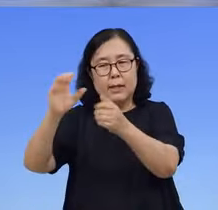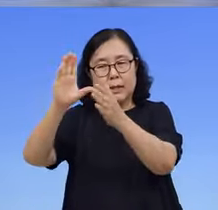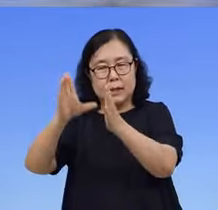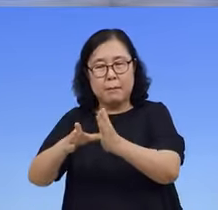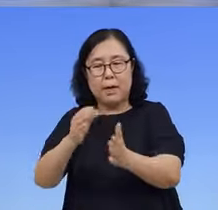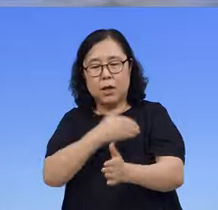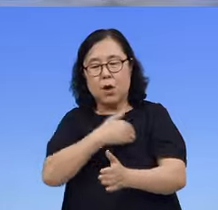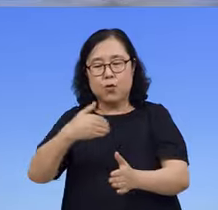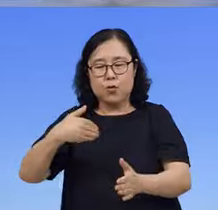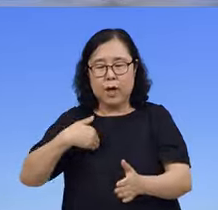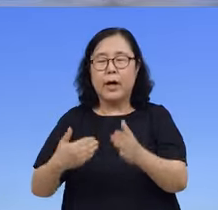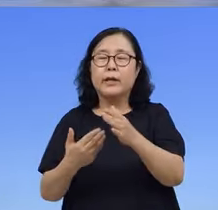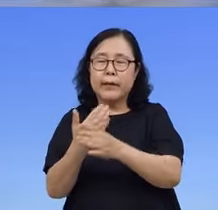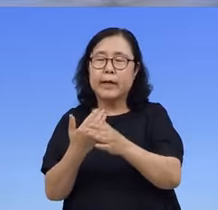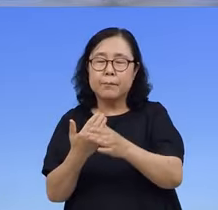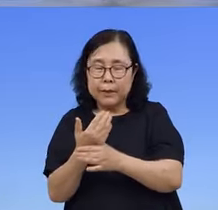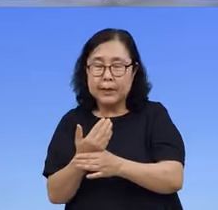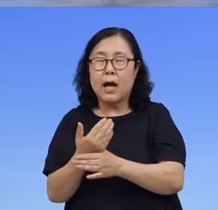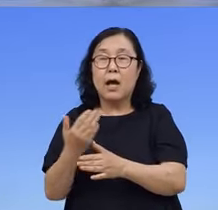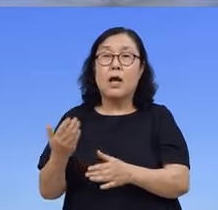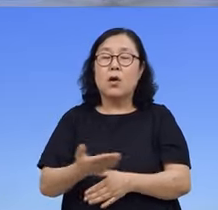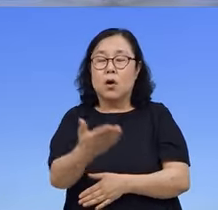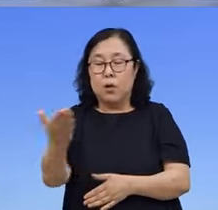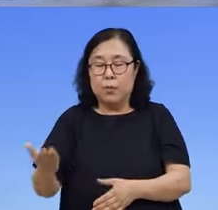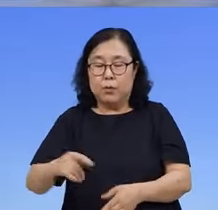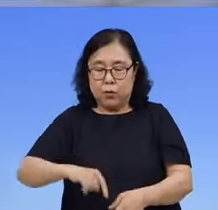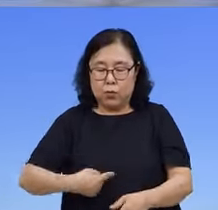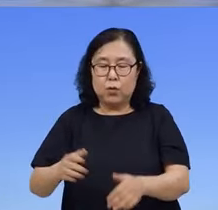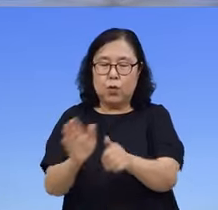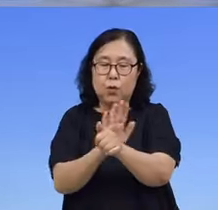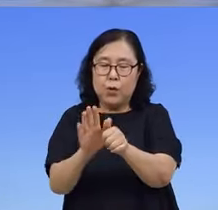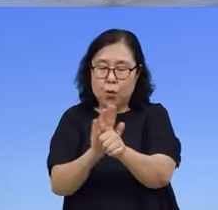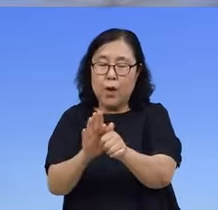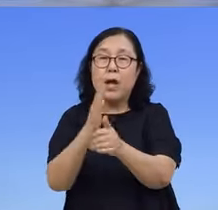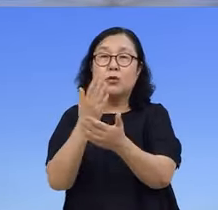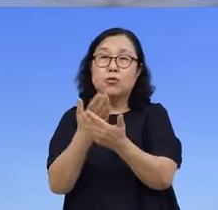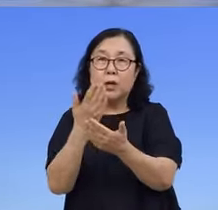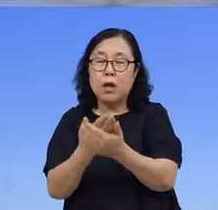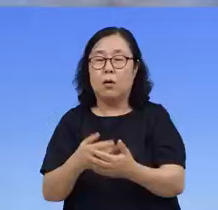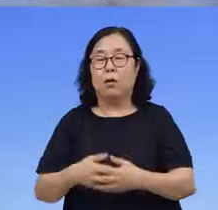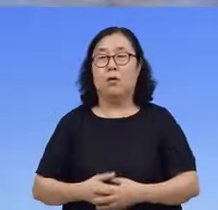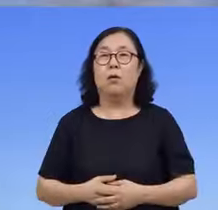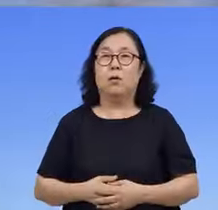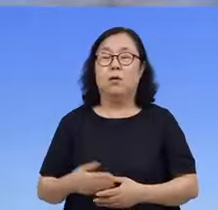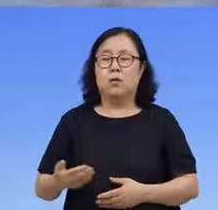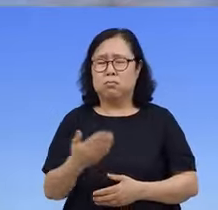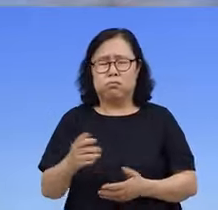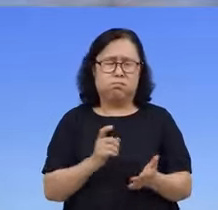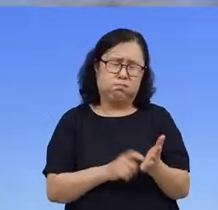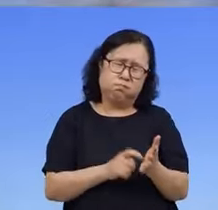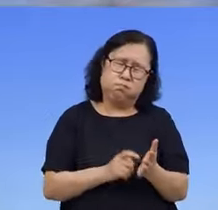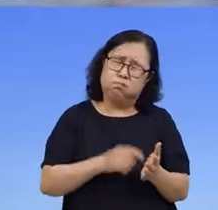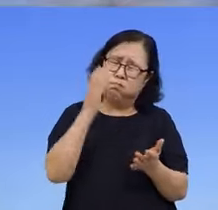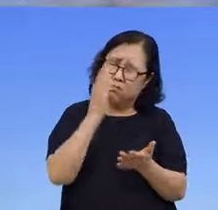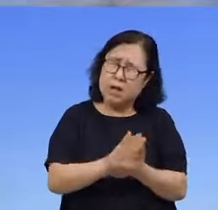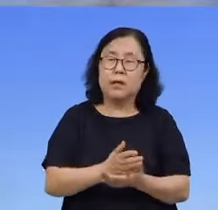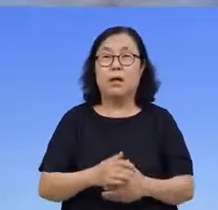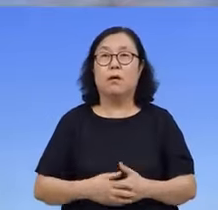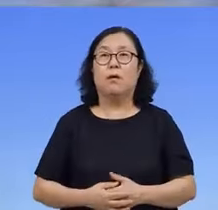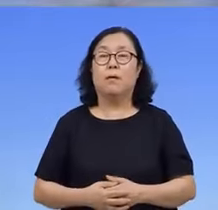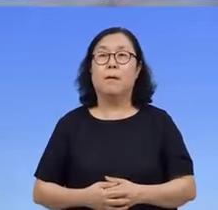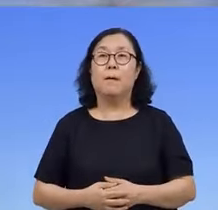계실 때만 가능한 거 아닙니까? 여러분이 여러분을 좀 위로 좀 해주세요. 여러분이 여러분을 그렇게 닥달을